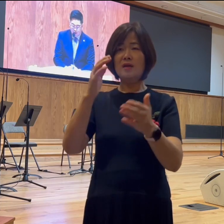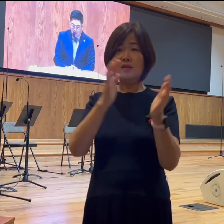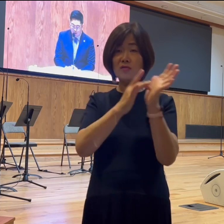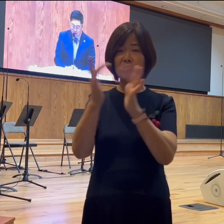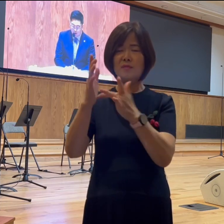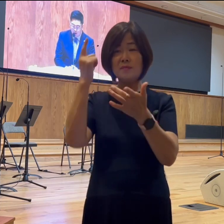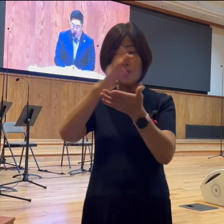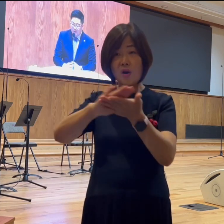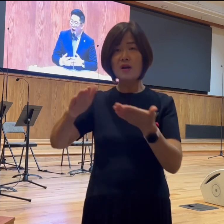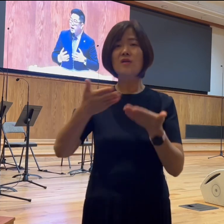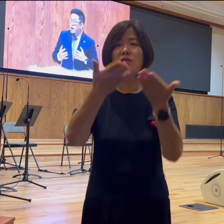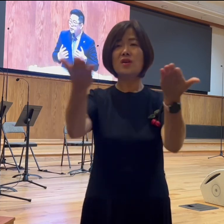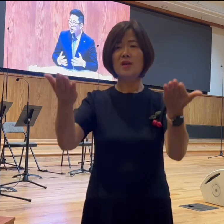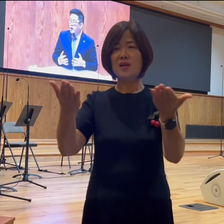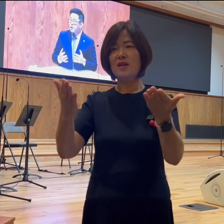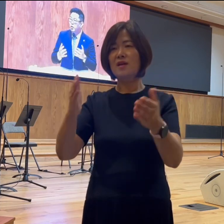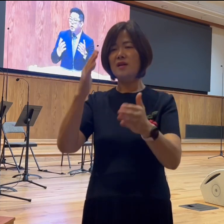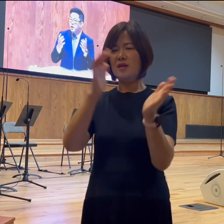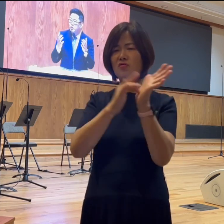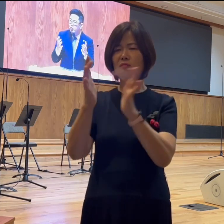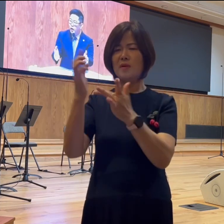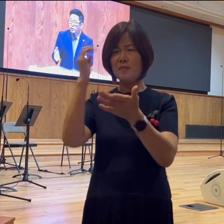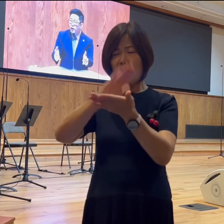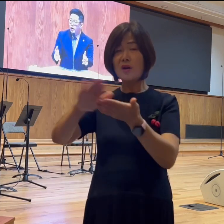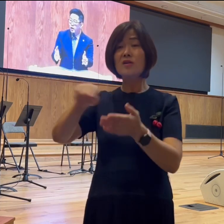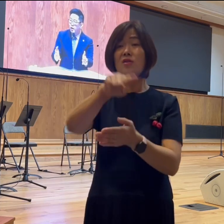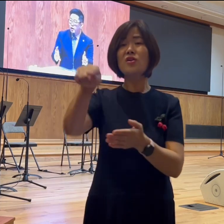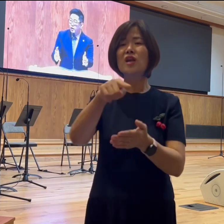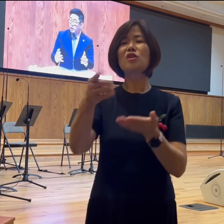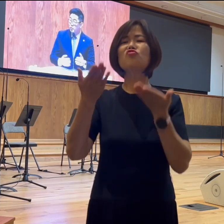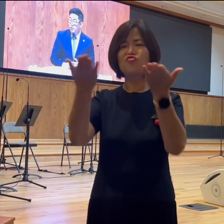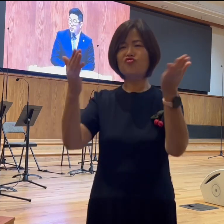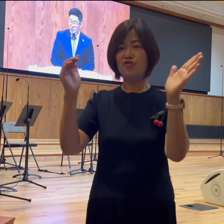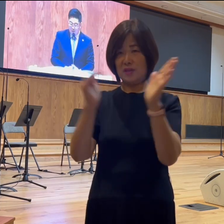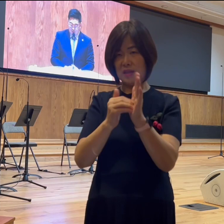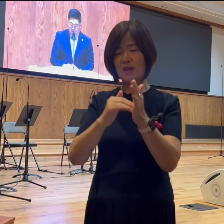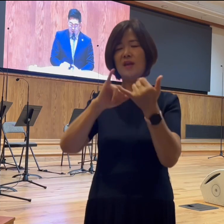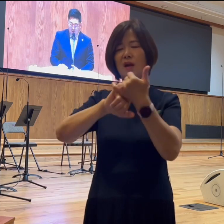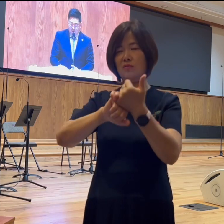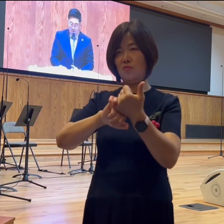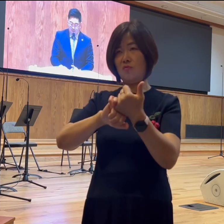끼치기 원한다, 나의 평안을 너희에게 주겠다 약속해 주십시오.